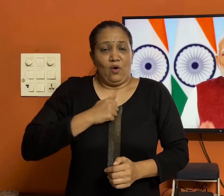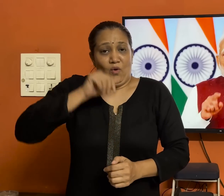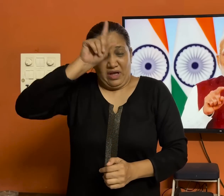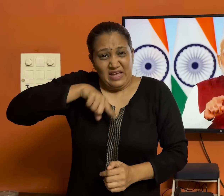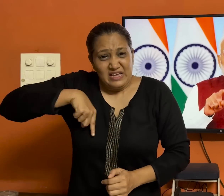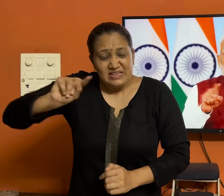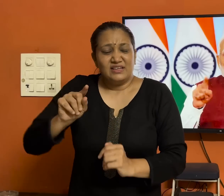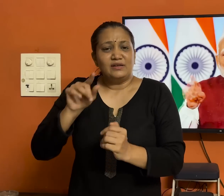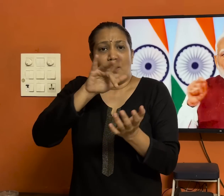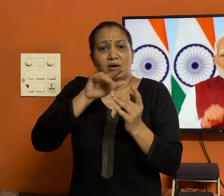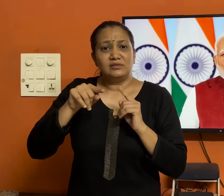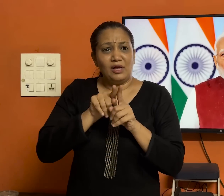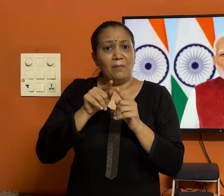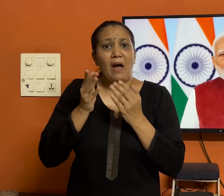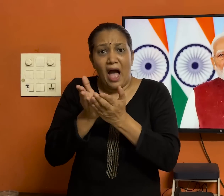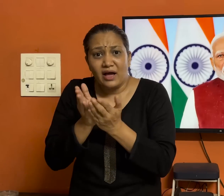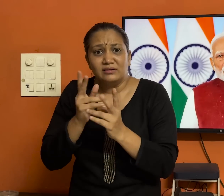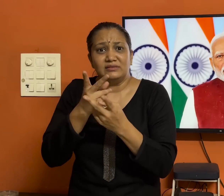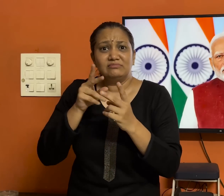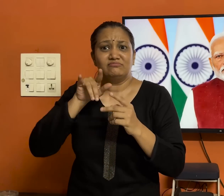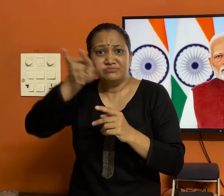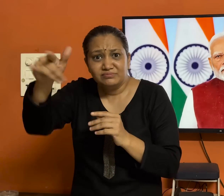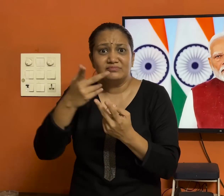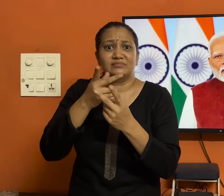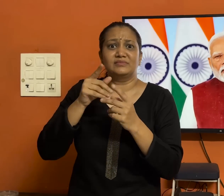हमारे सैन्य ठिकानों को निशाना बनाया,